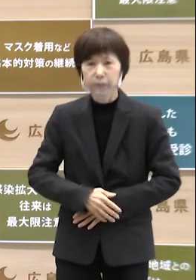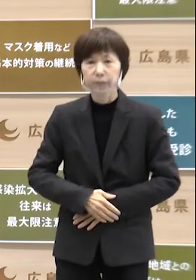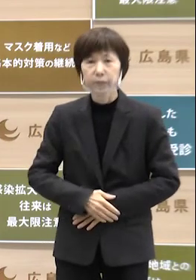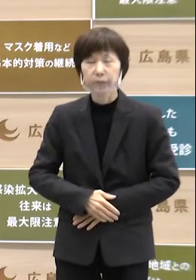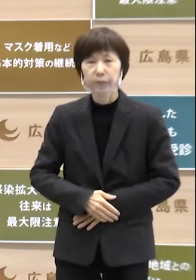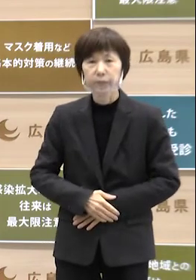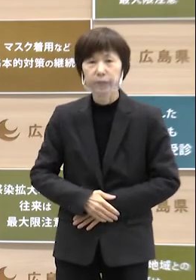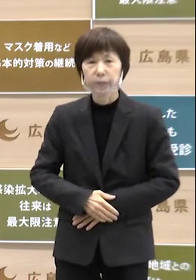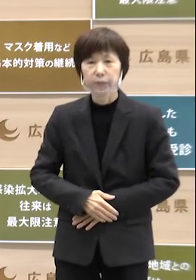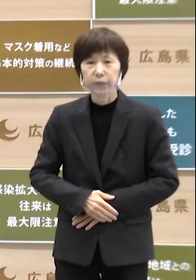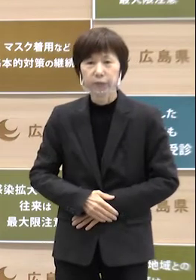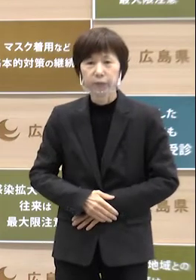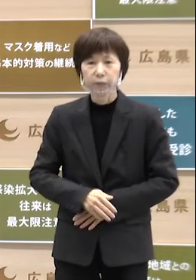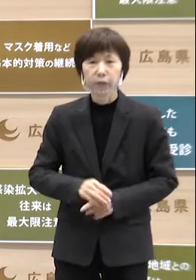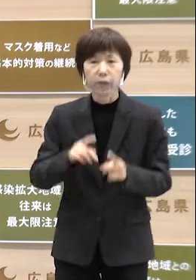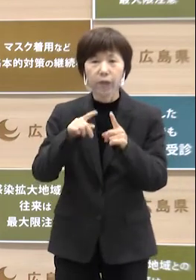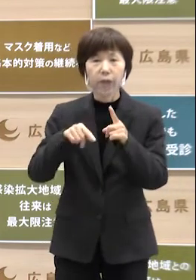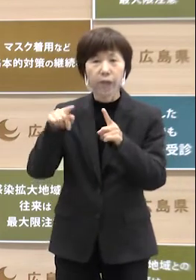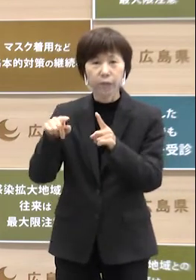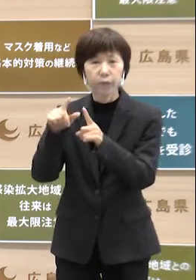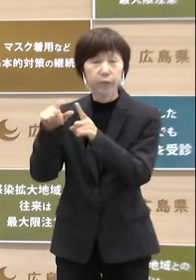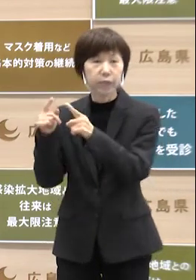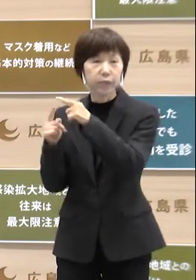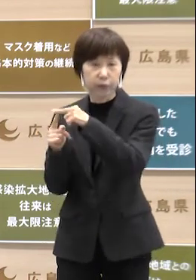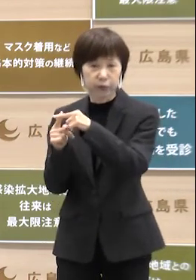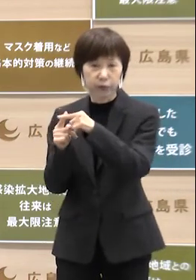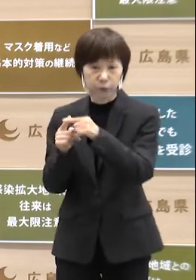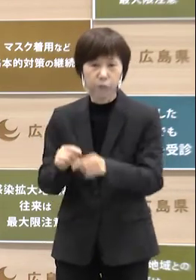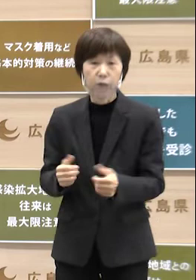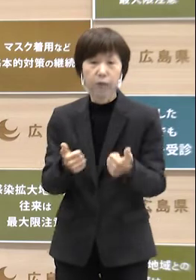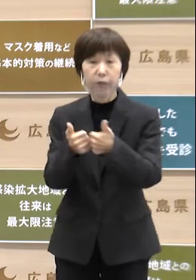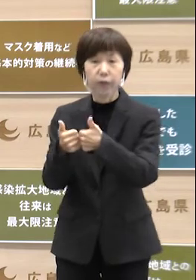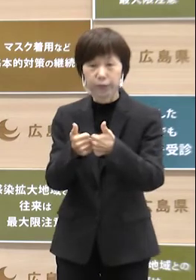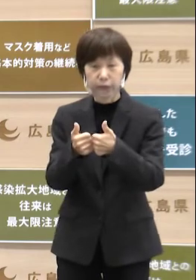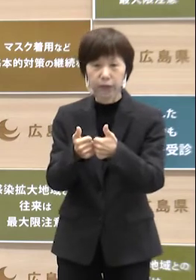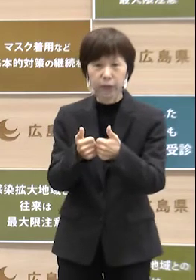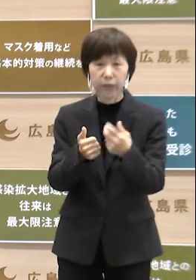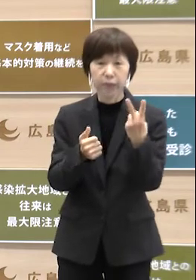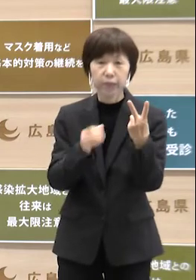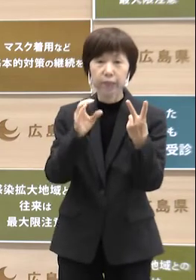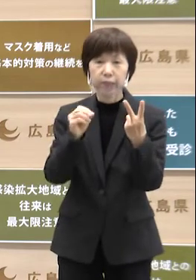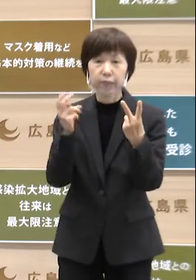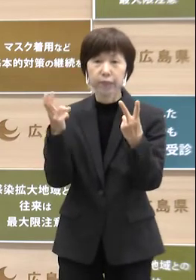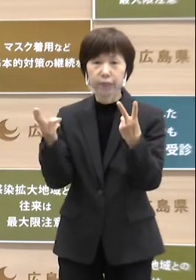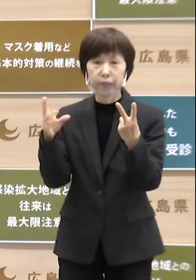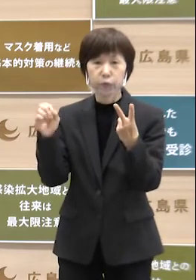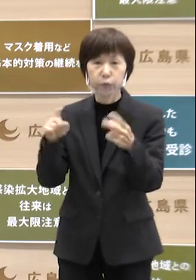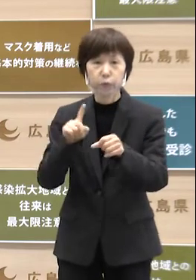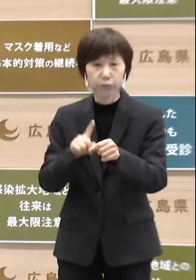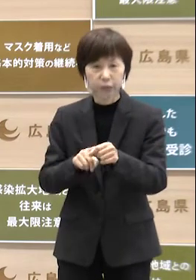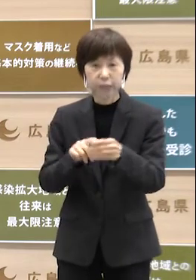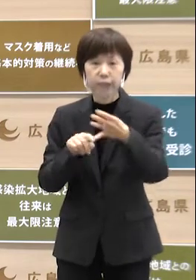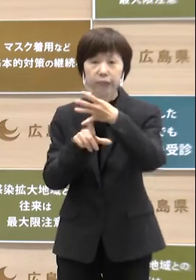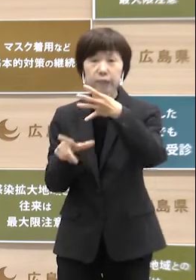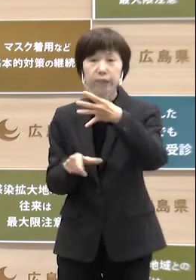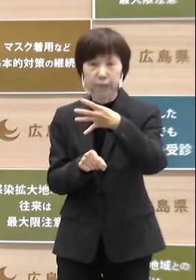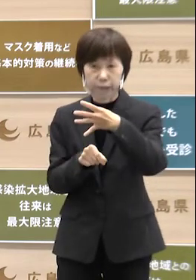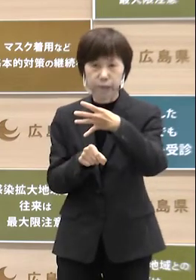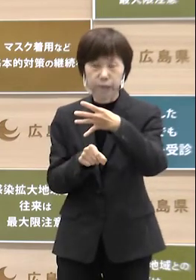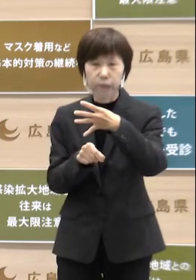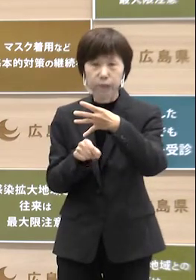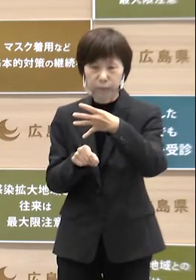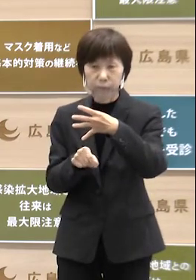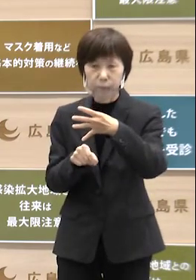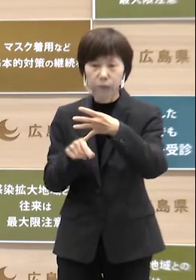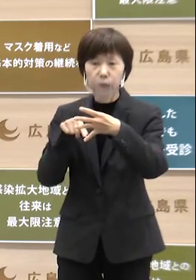承知の通り、NPT 運用検討会議はですね、2020年4月当初予定されていて、それが